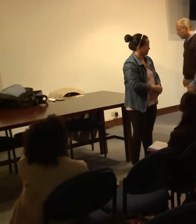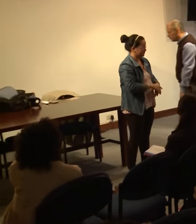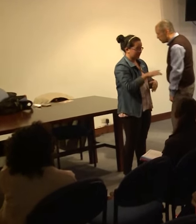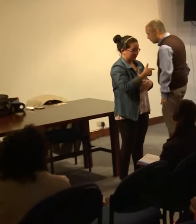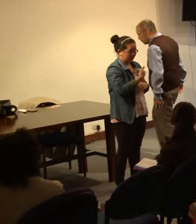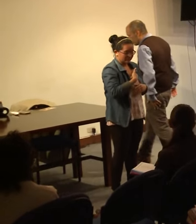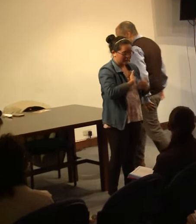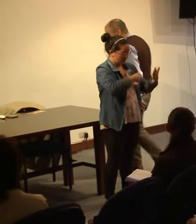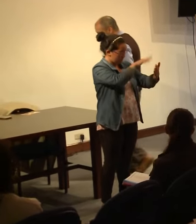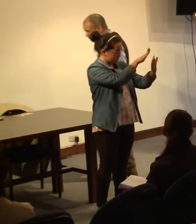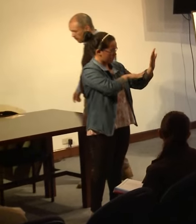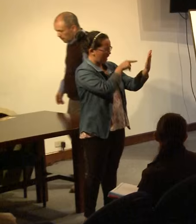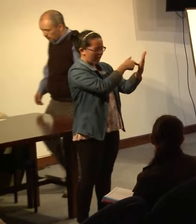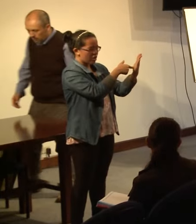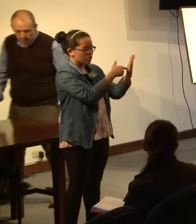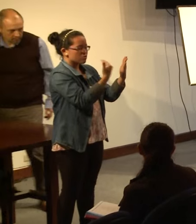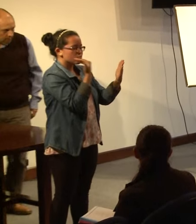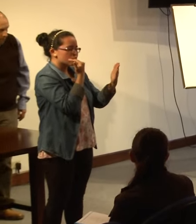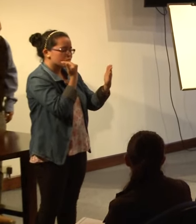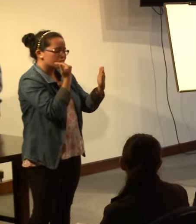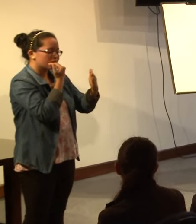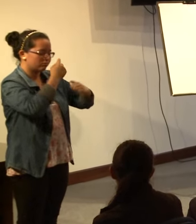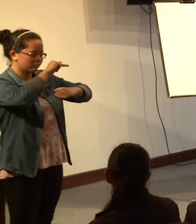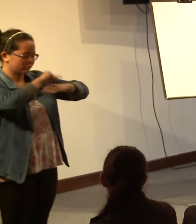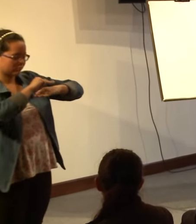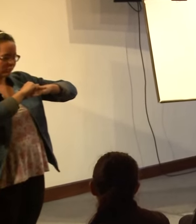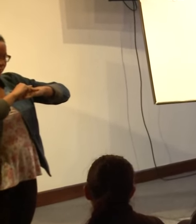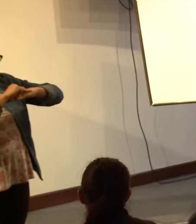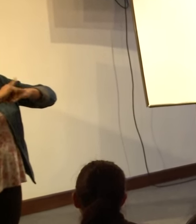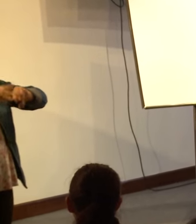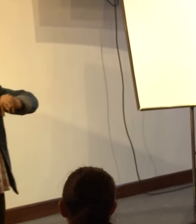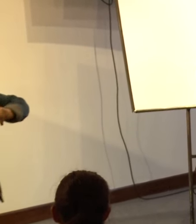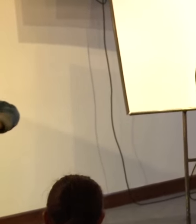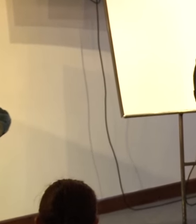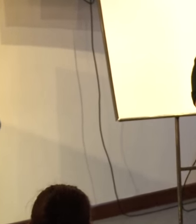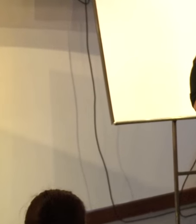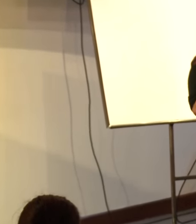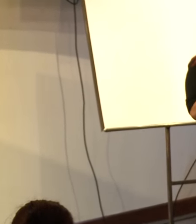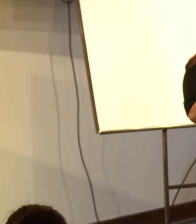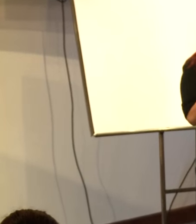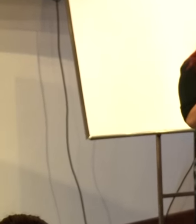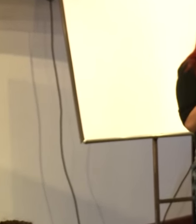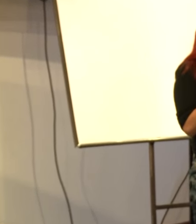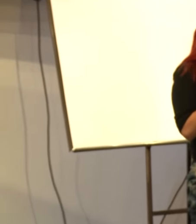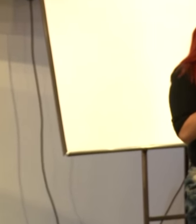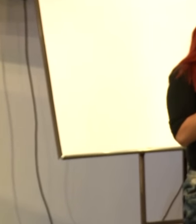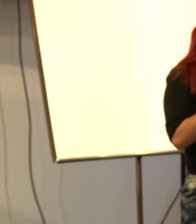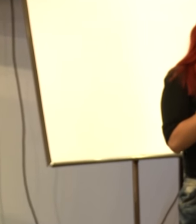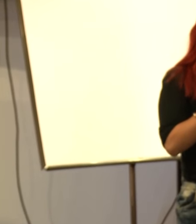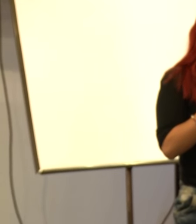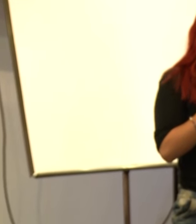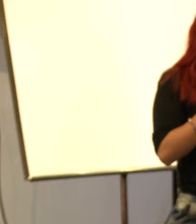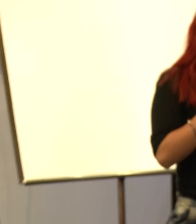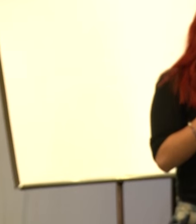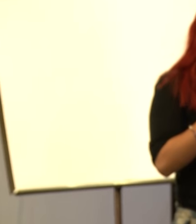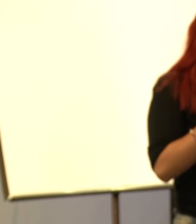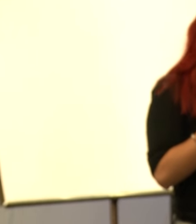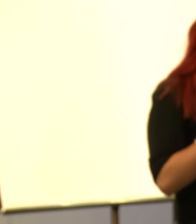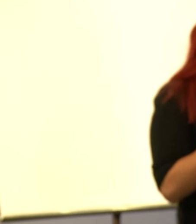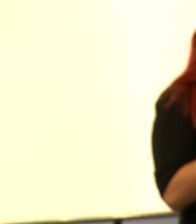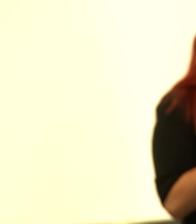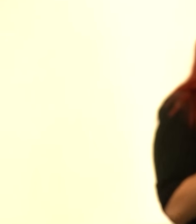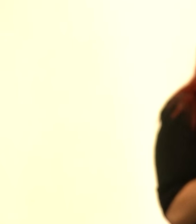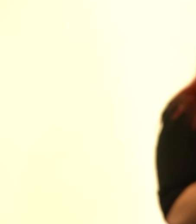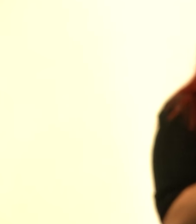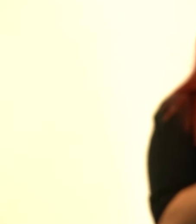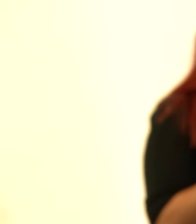En la pintura se ve una mujer acostada sobre tierra o agua, con sus ojos cerrados, se ve muy